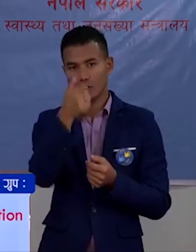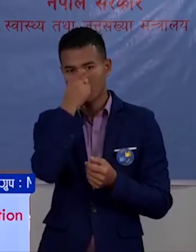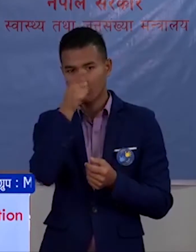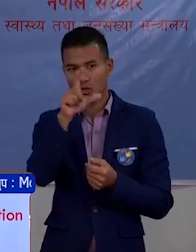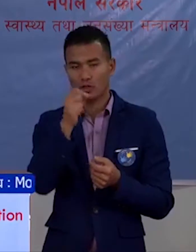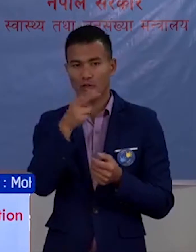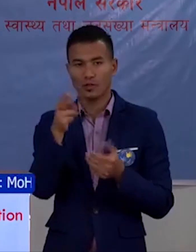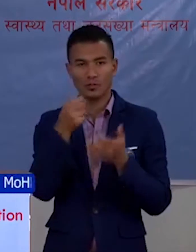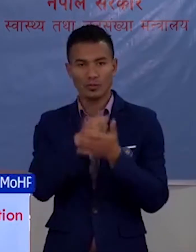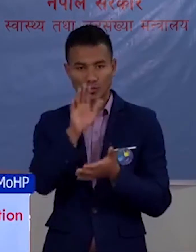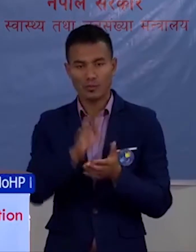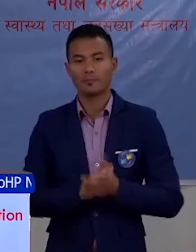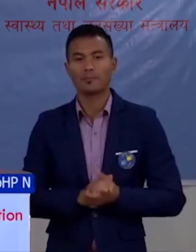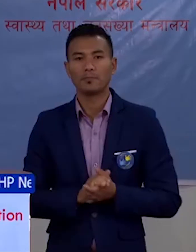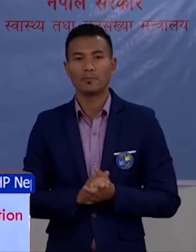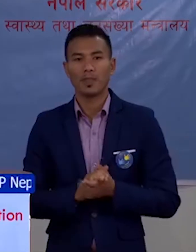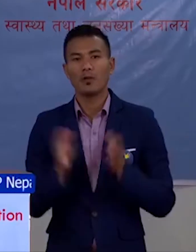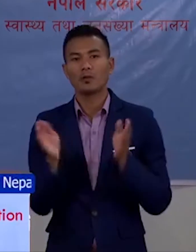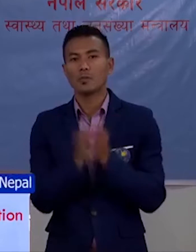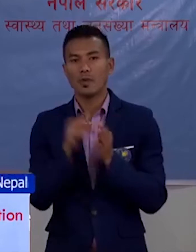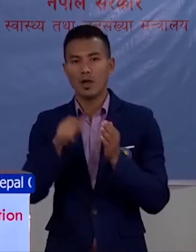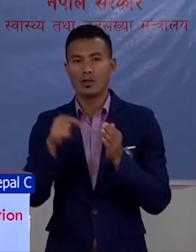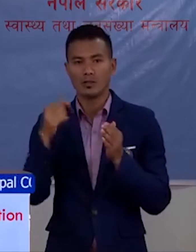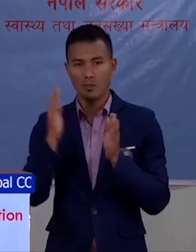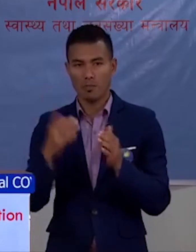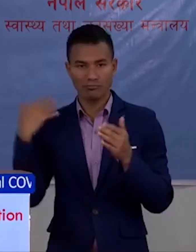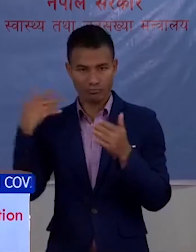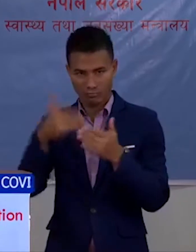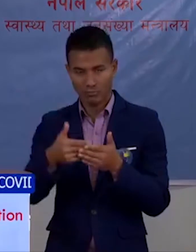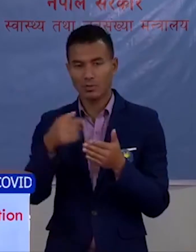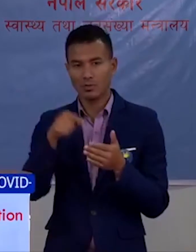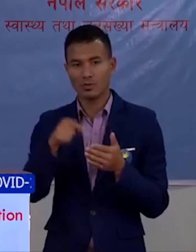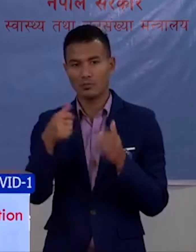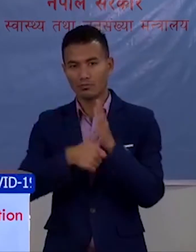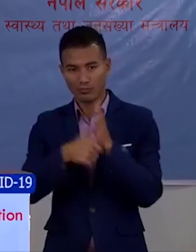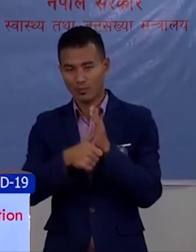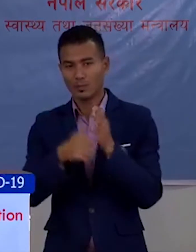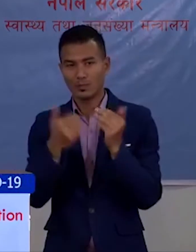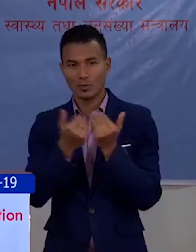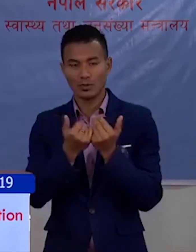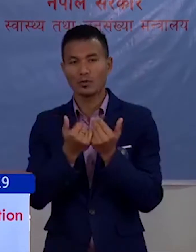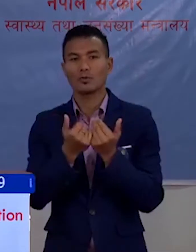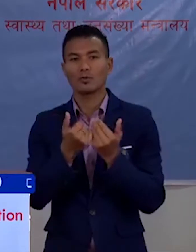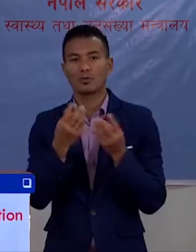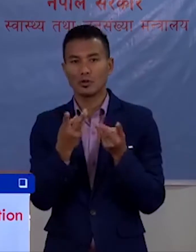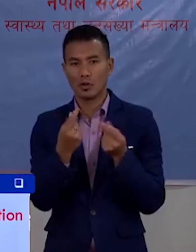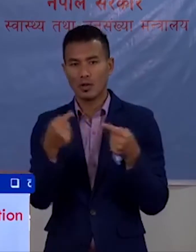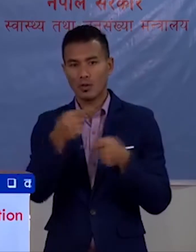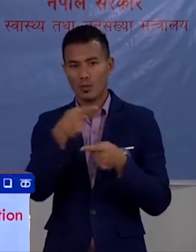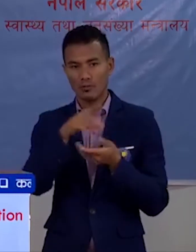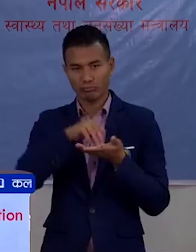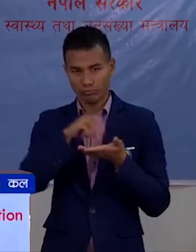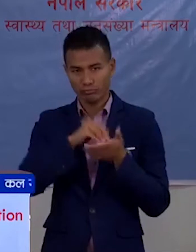39,670 पुगेको छ। यसरी हालसम्म यो COVID-19 को लागि परीक्षण गरिएको संख्या नमूना